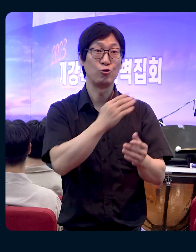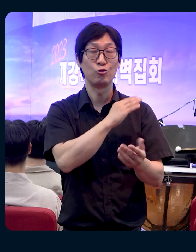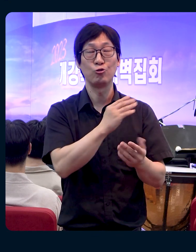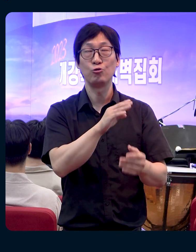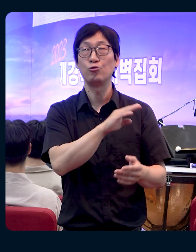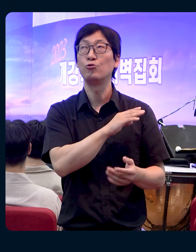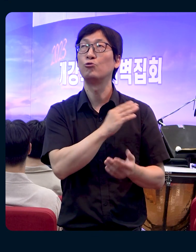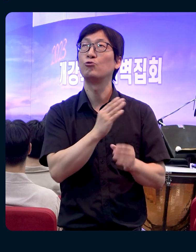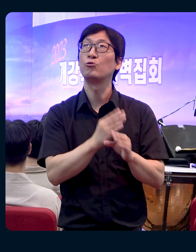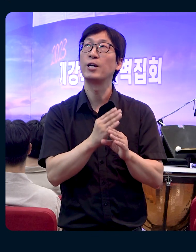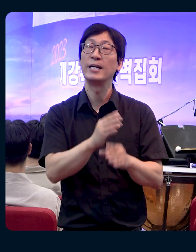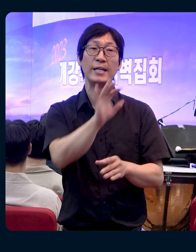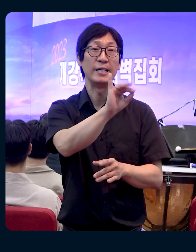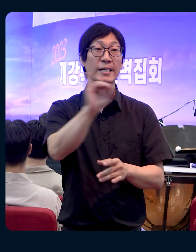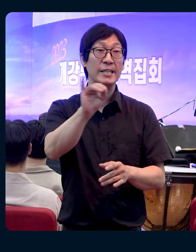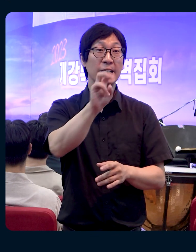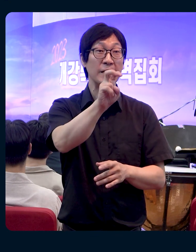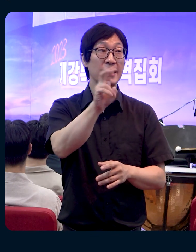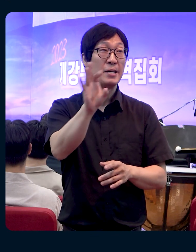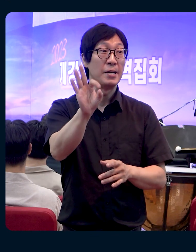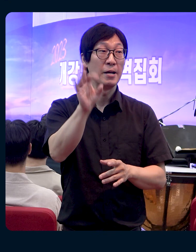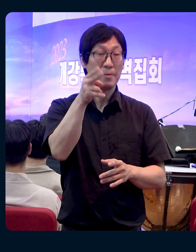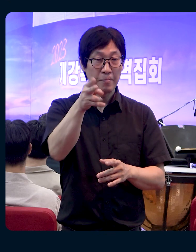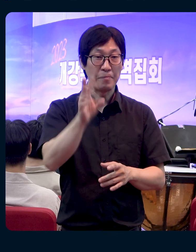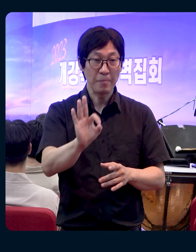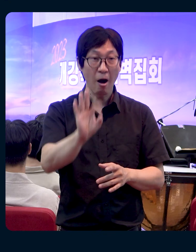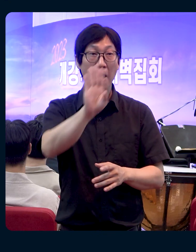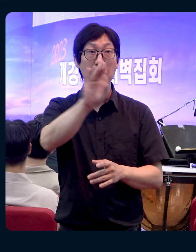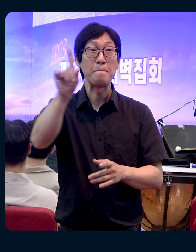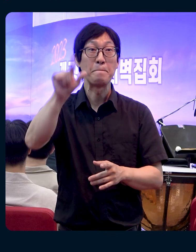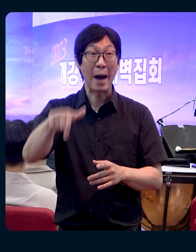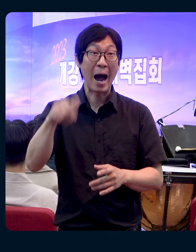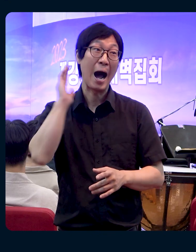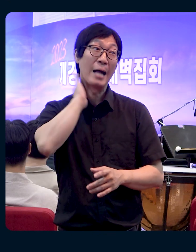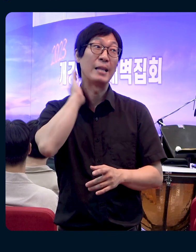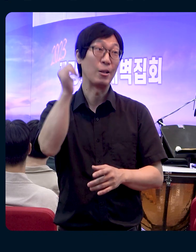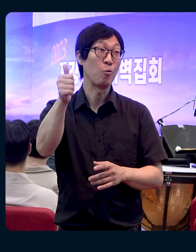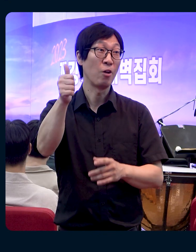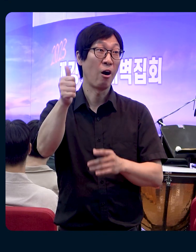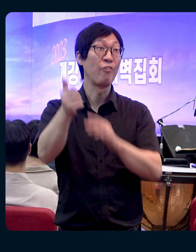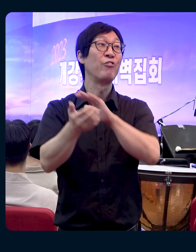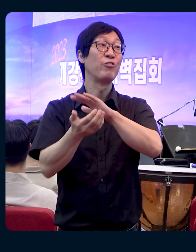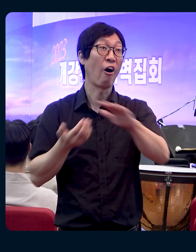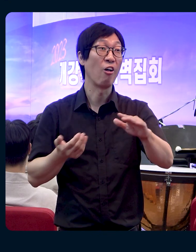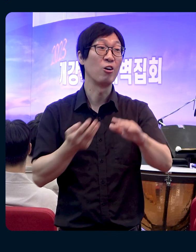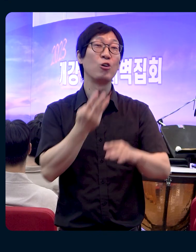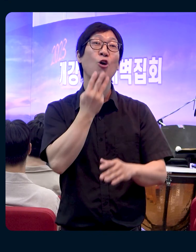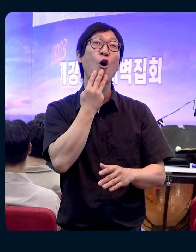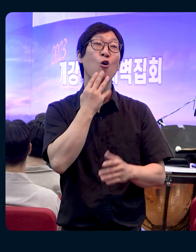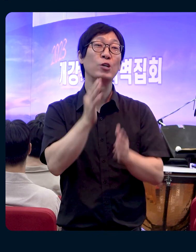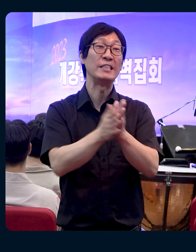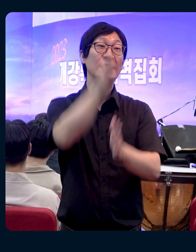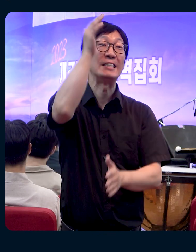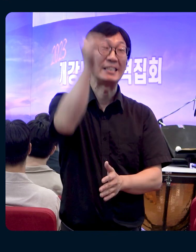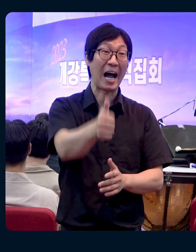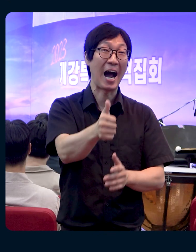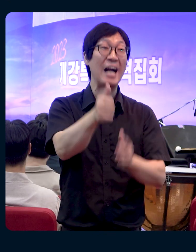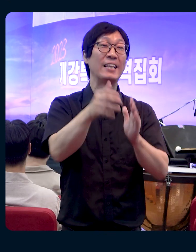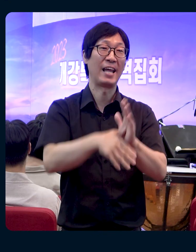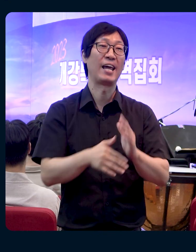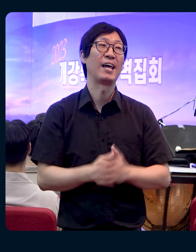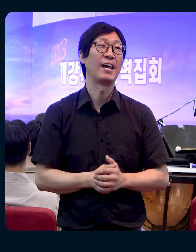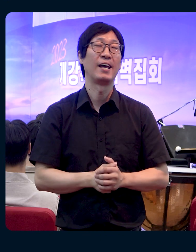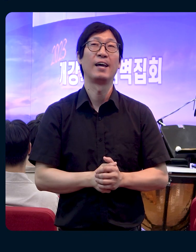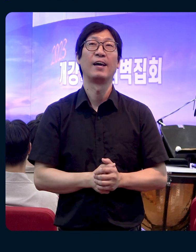서울시장 끝나고 이제 나서요. 그러니까 아직 대통령 되기 전이죠. 아시지만